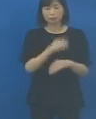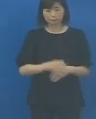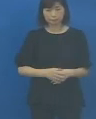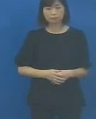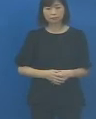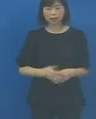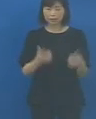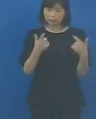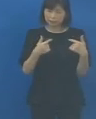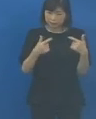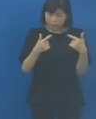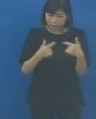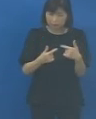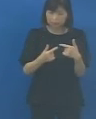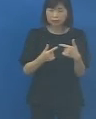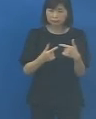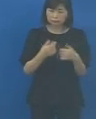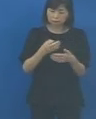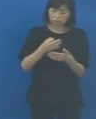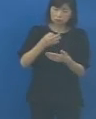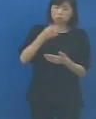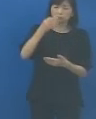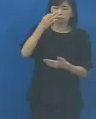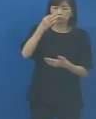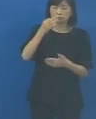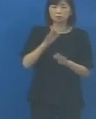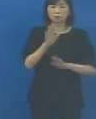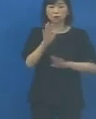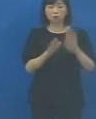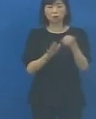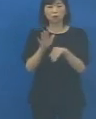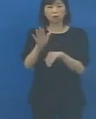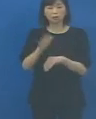日々増えてきている状況であります。また、